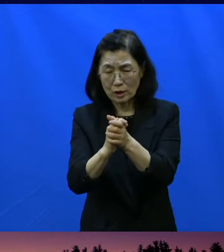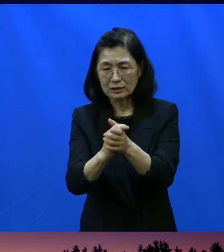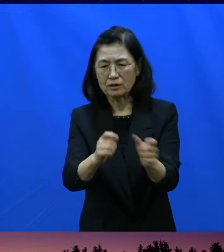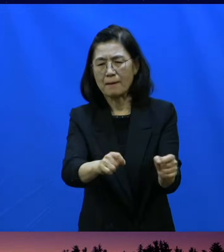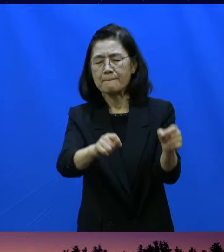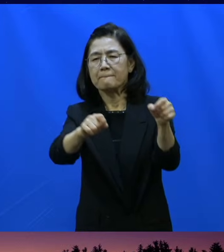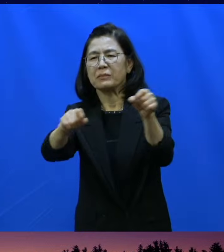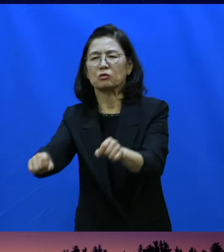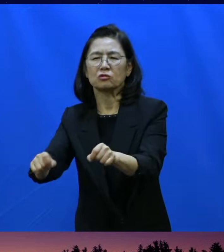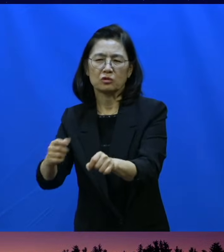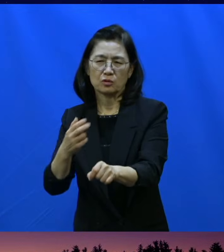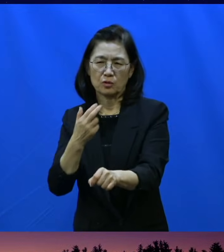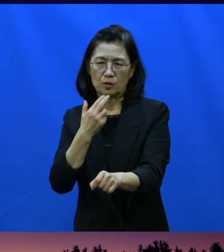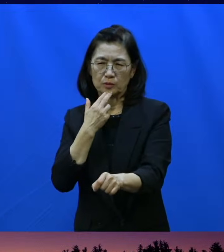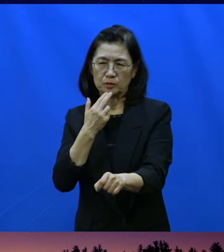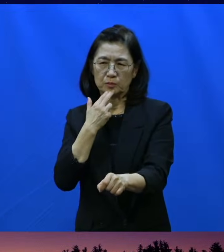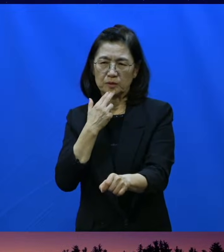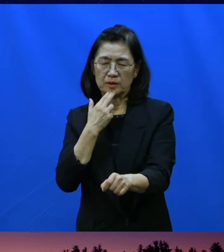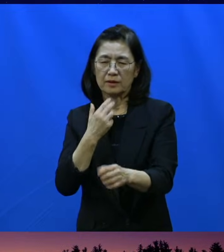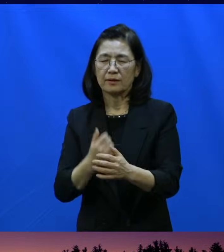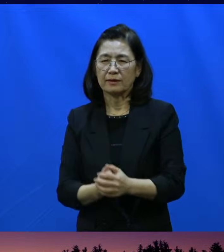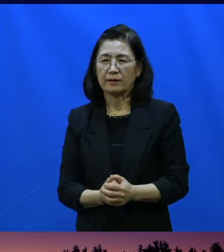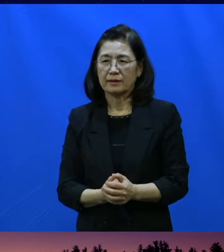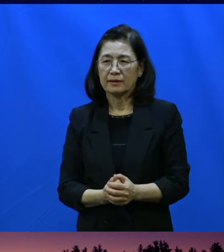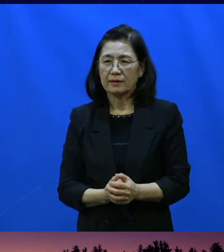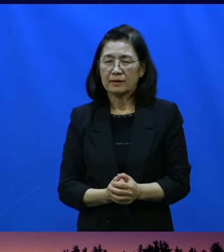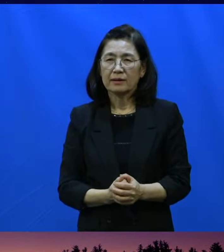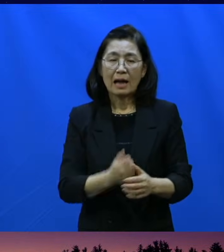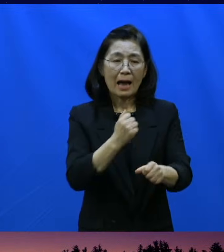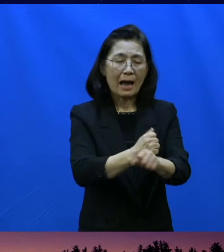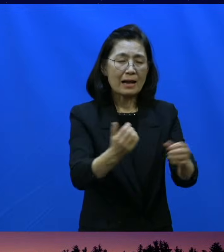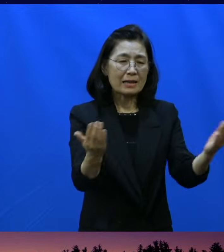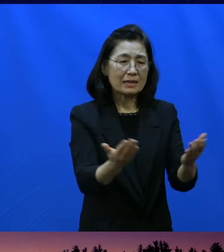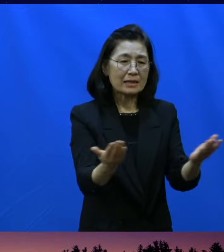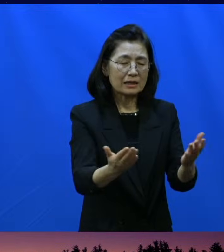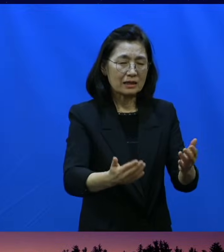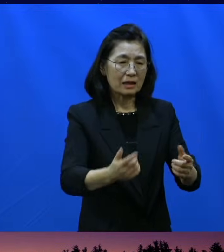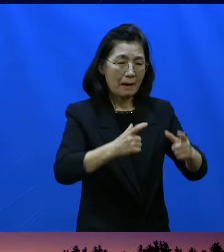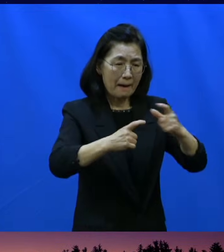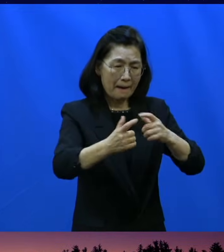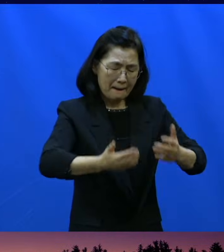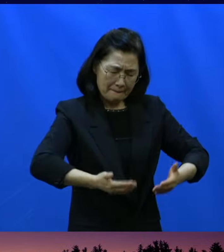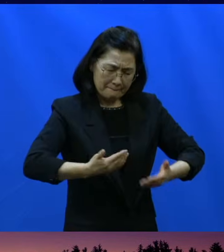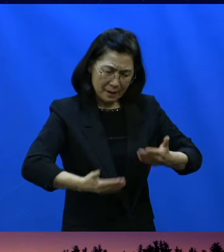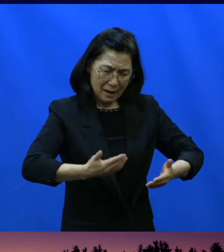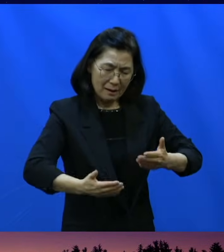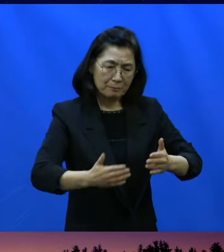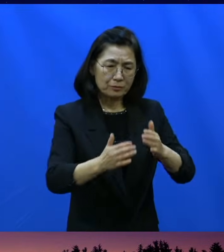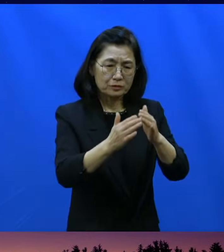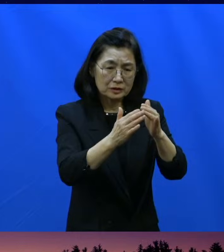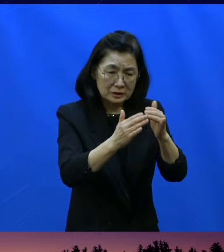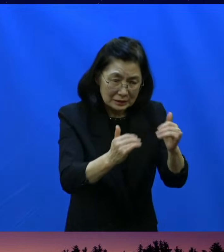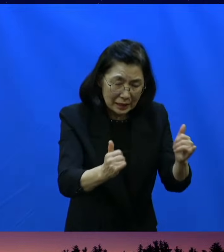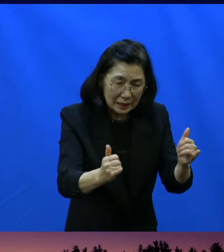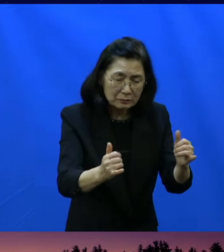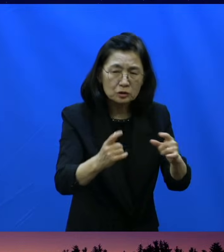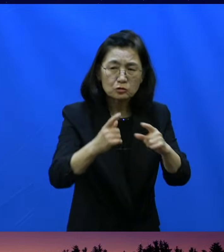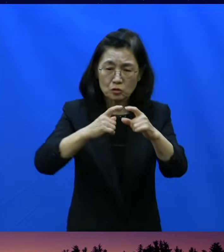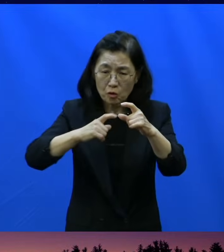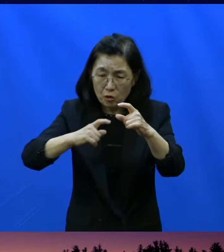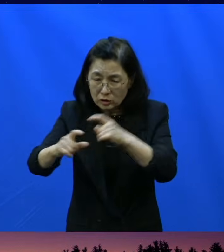하늘 일이 많아질수록 기도의 양을 늘립니다. 그래서 너무 바빠서